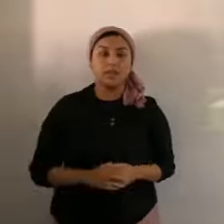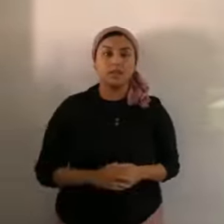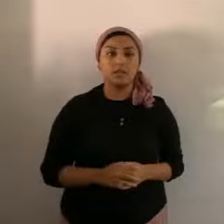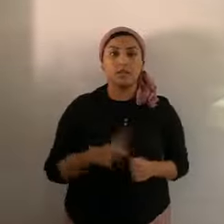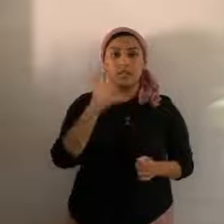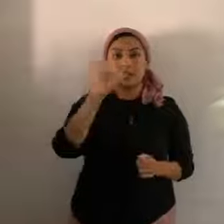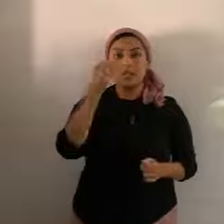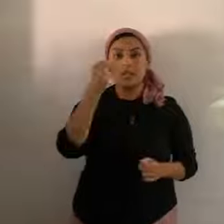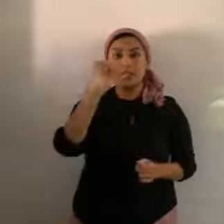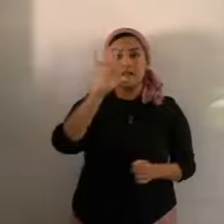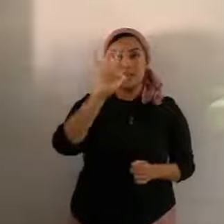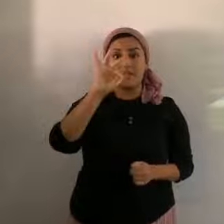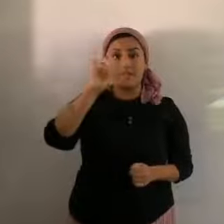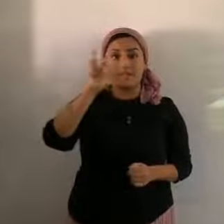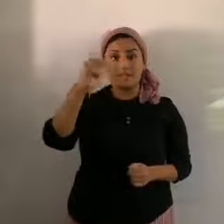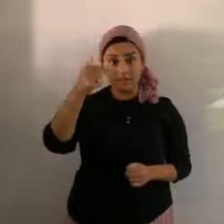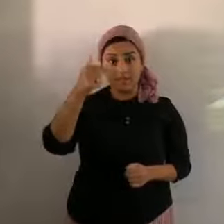higuera,